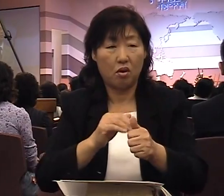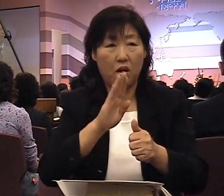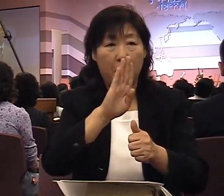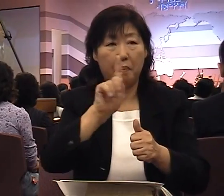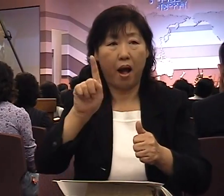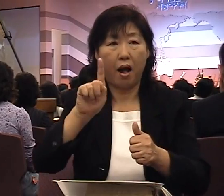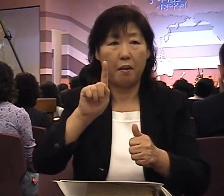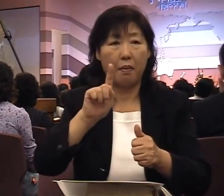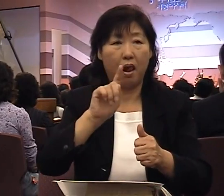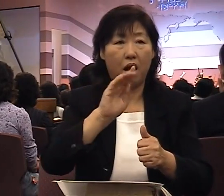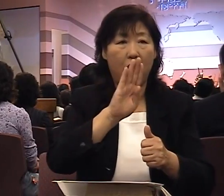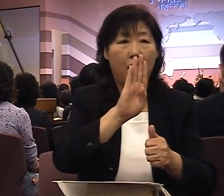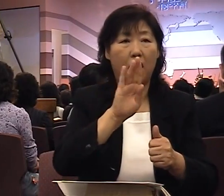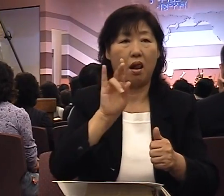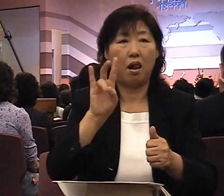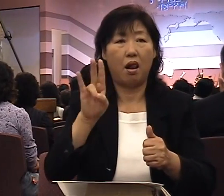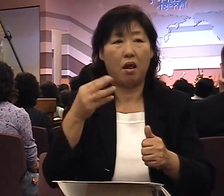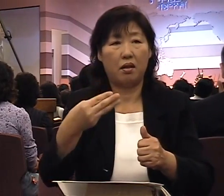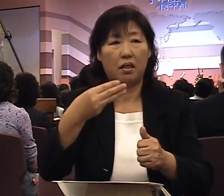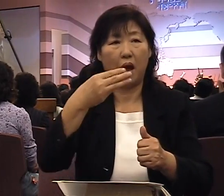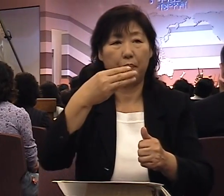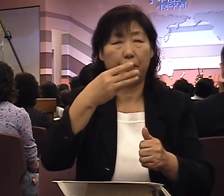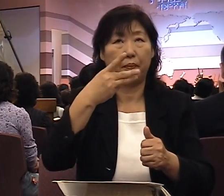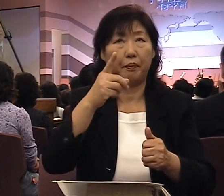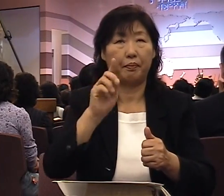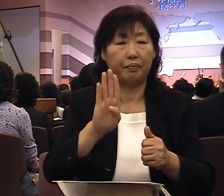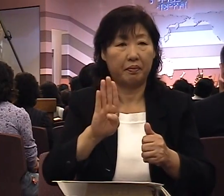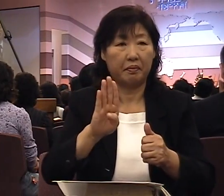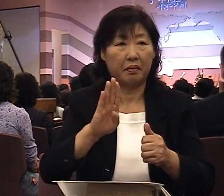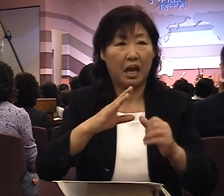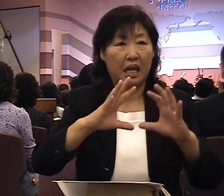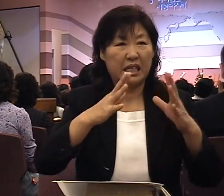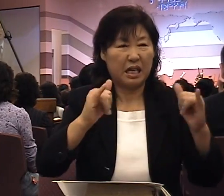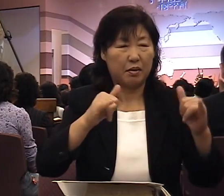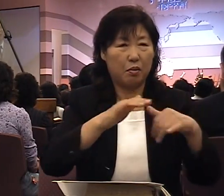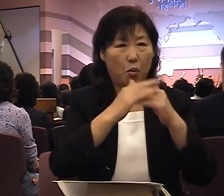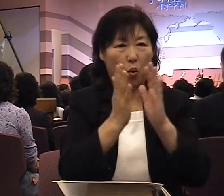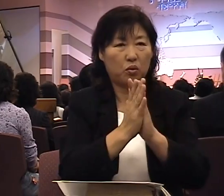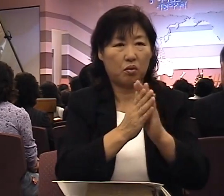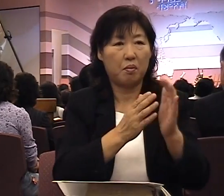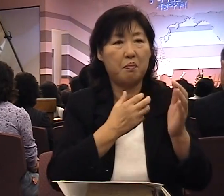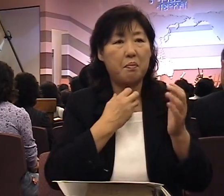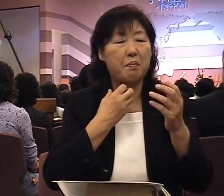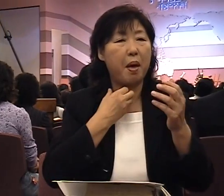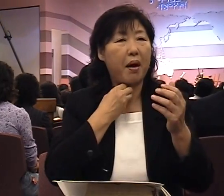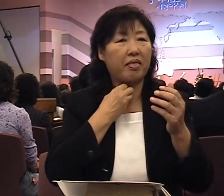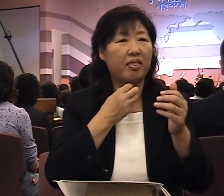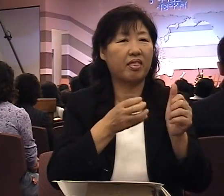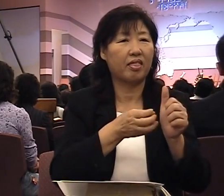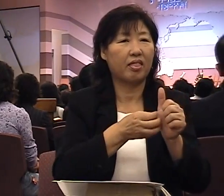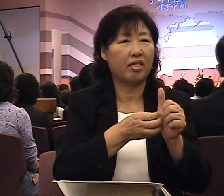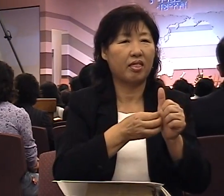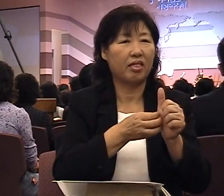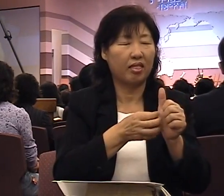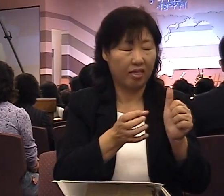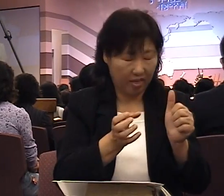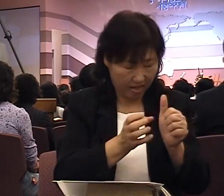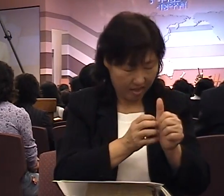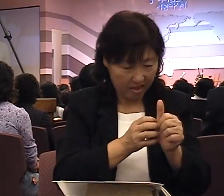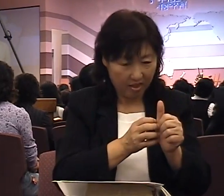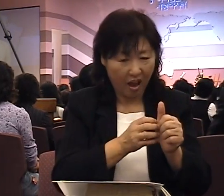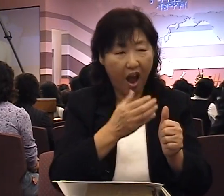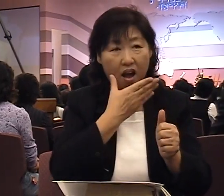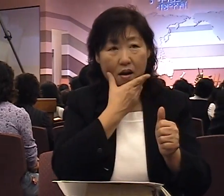바벨탑을 짓고 세상 모든 사람들이 하나님을 배반하고 배신하고 있을 때 하나님께서 먼저 아브라함을